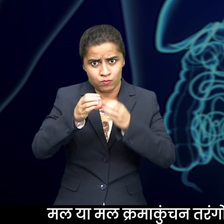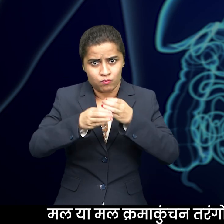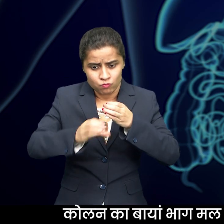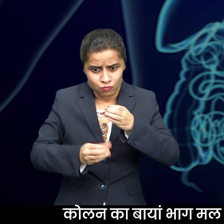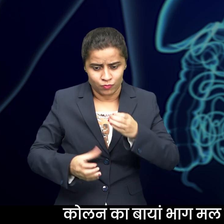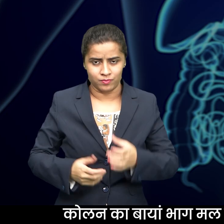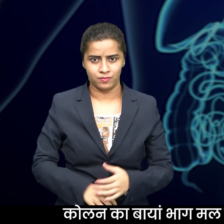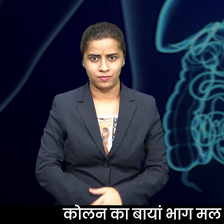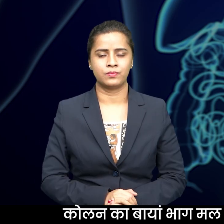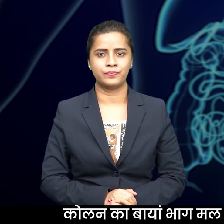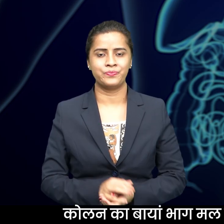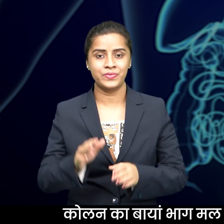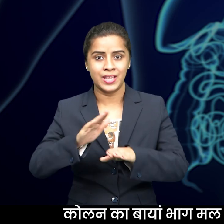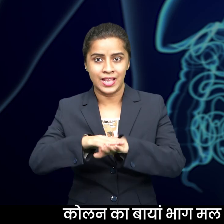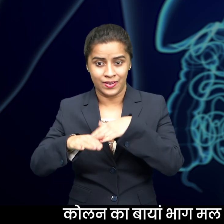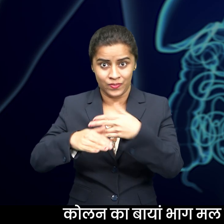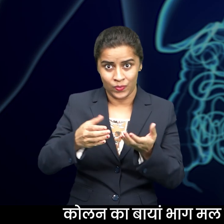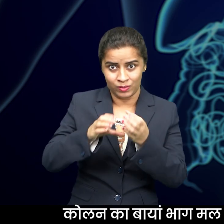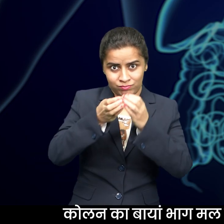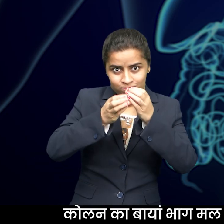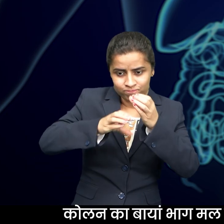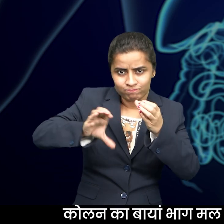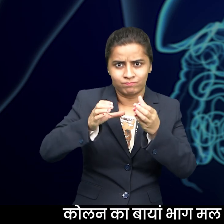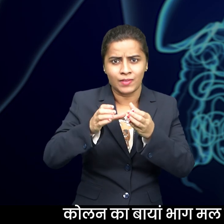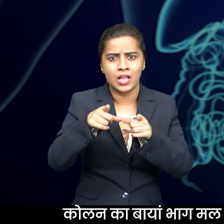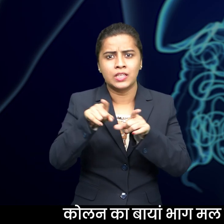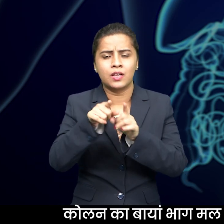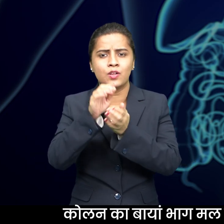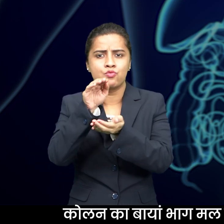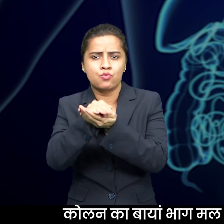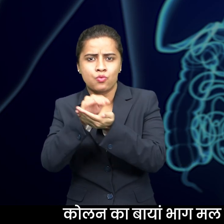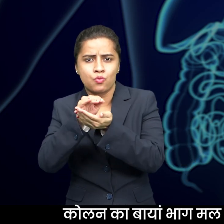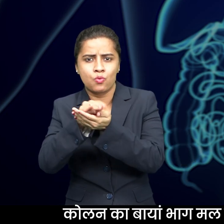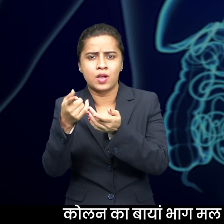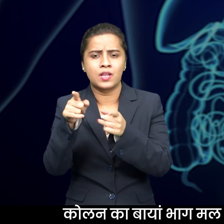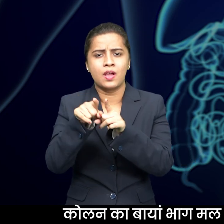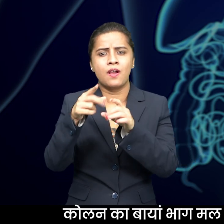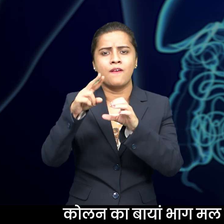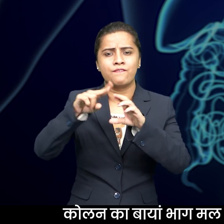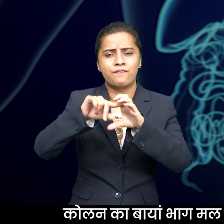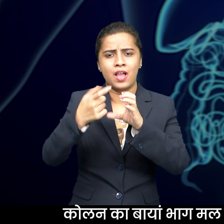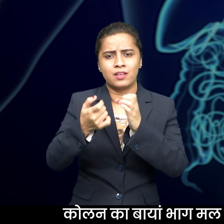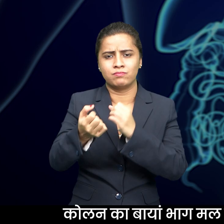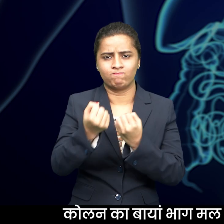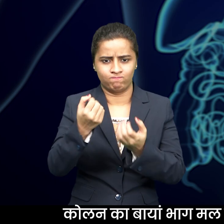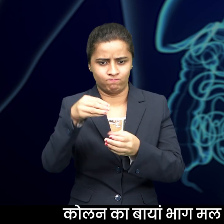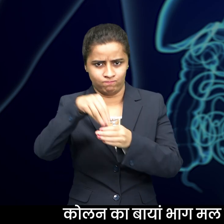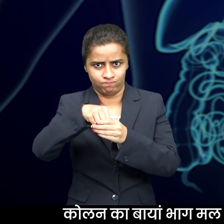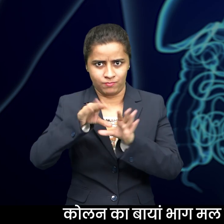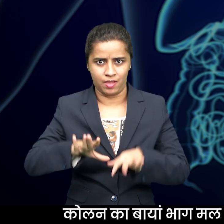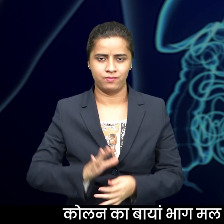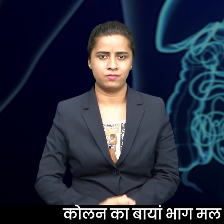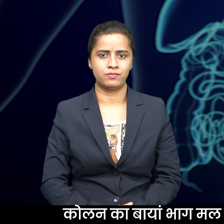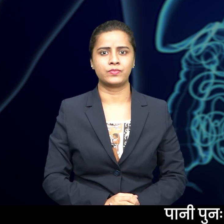हैं। कोलन या बाया भाग मल के भंडारण टैंक की तरह